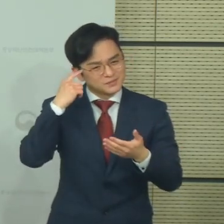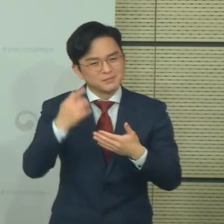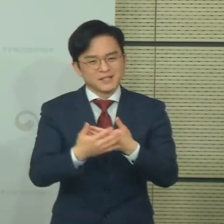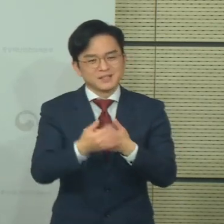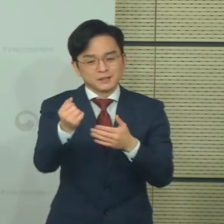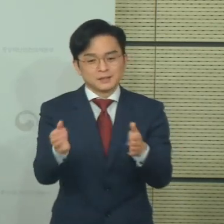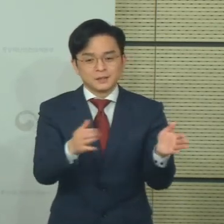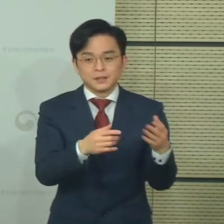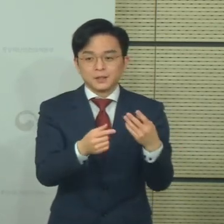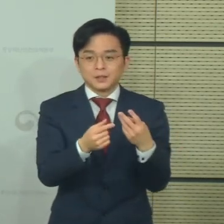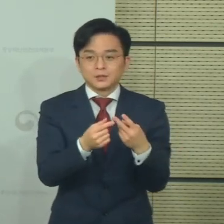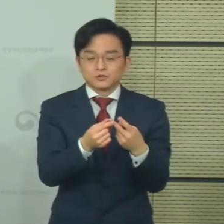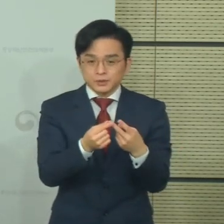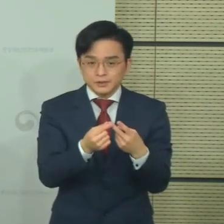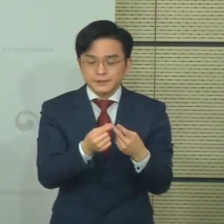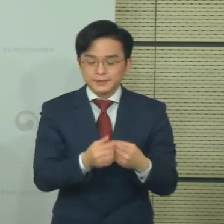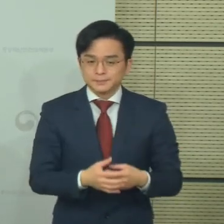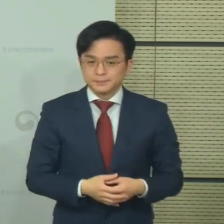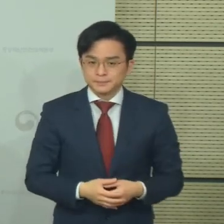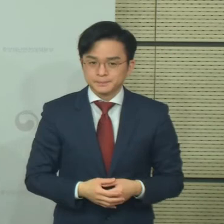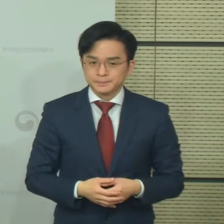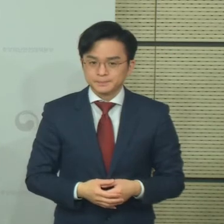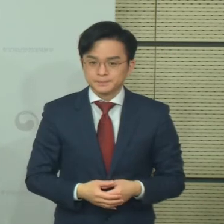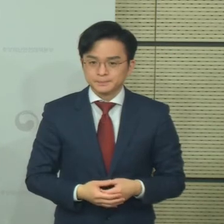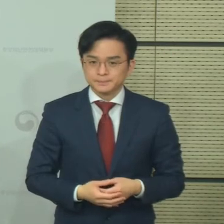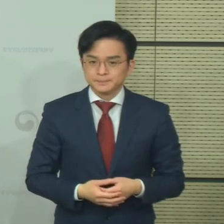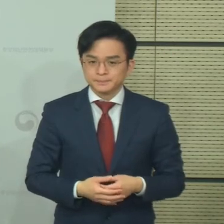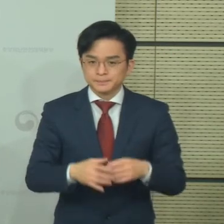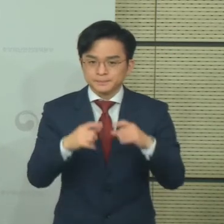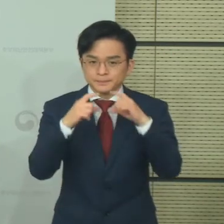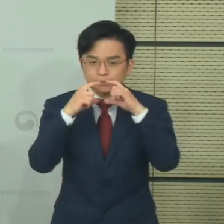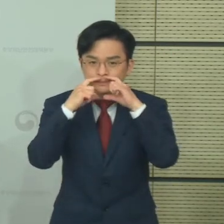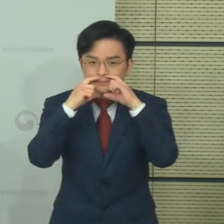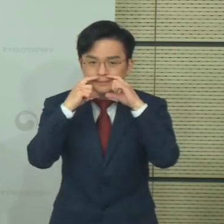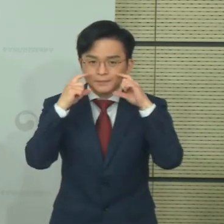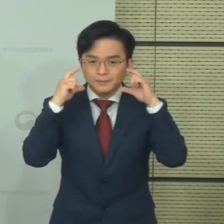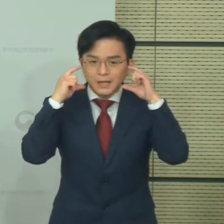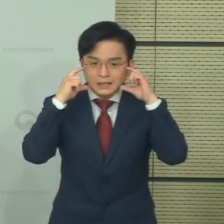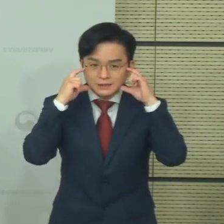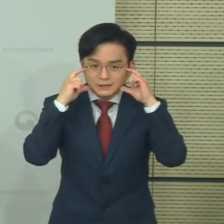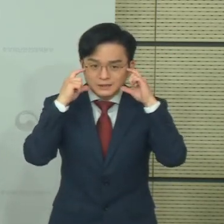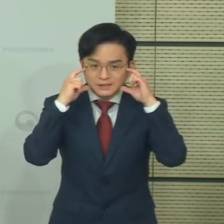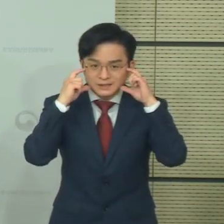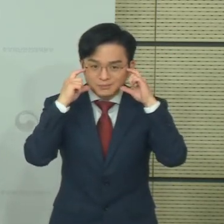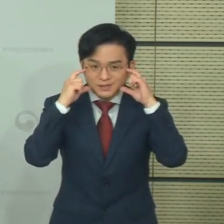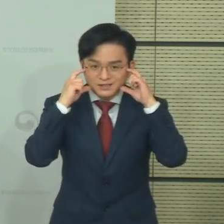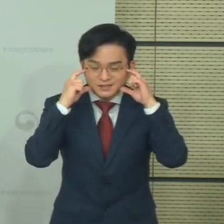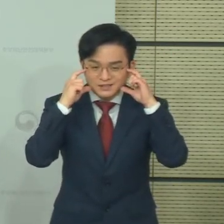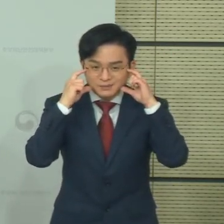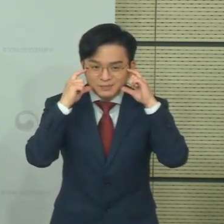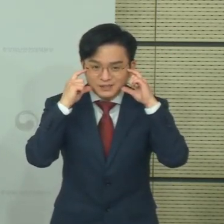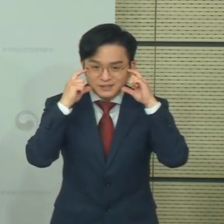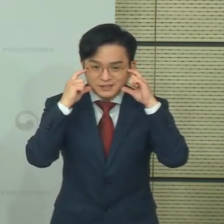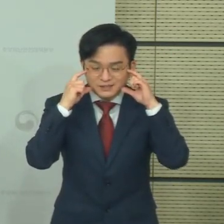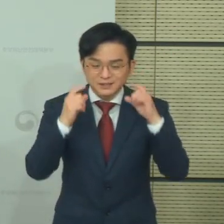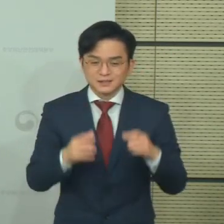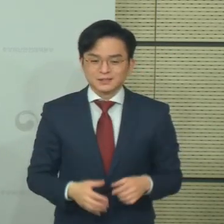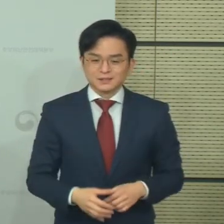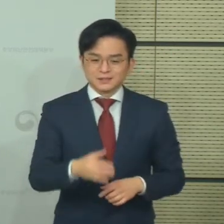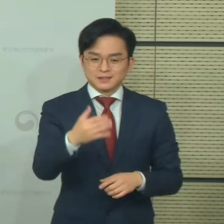마스크 쪽에서 좀 걱정되는 부분들은 사실은 마스크의 특히 보건용 마스크의 제1우선